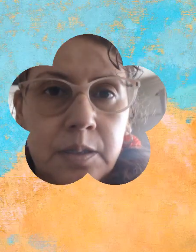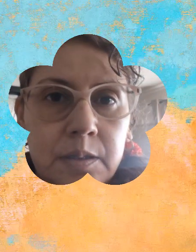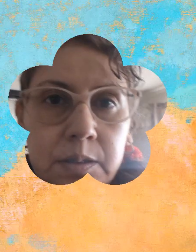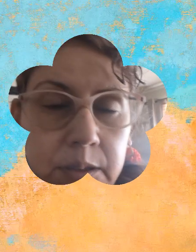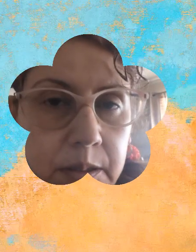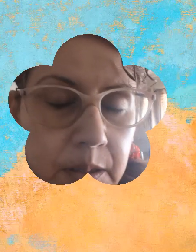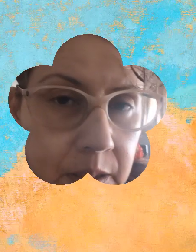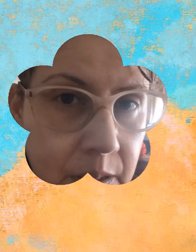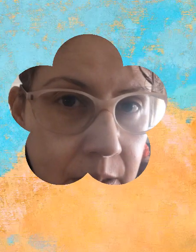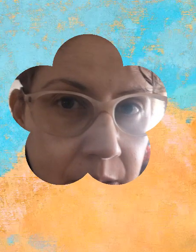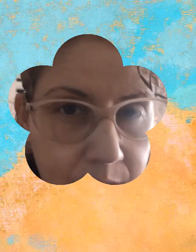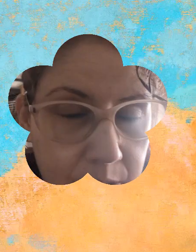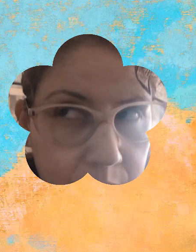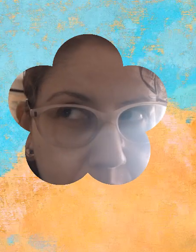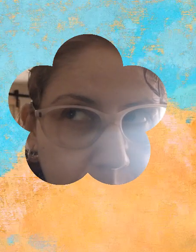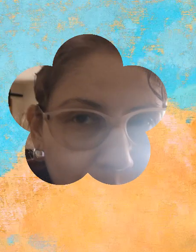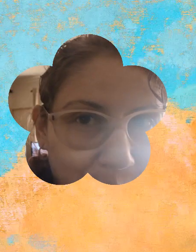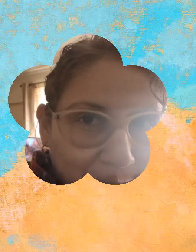Today is